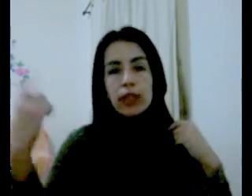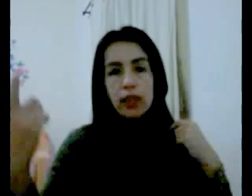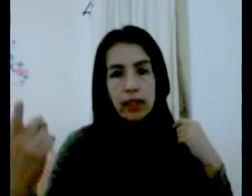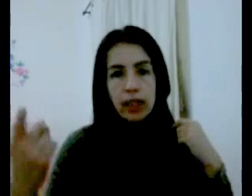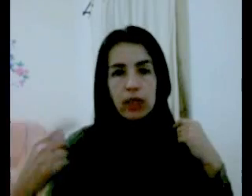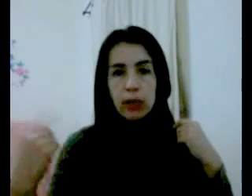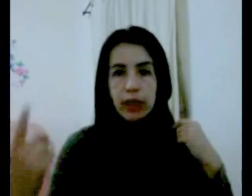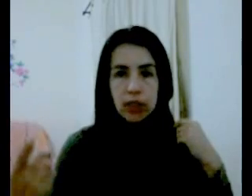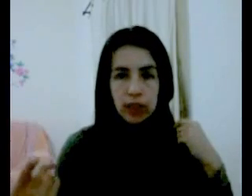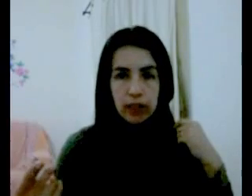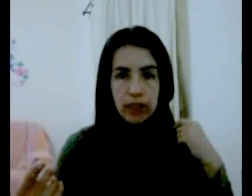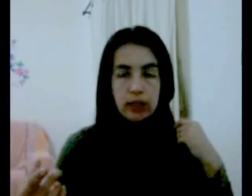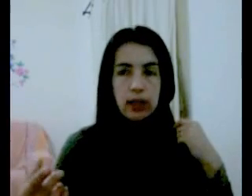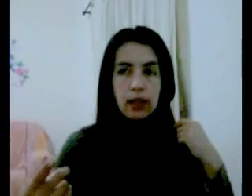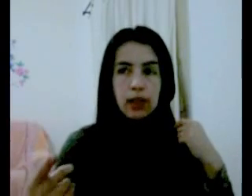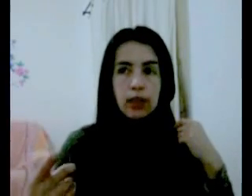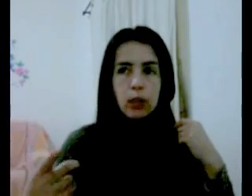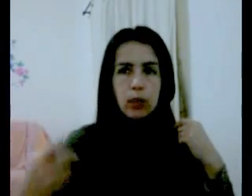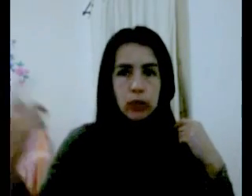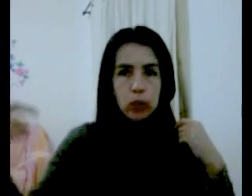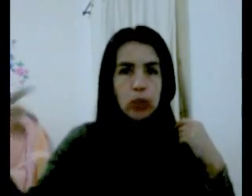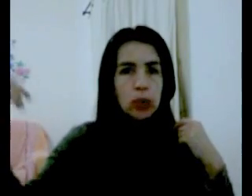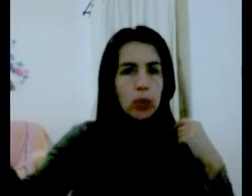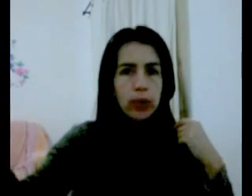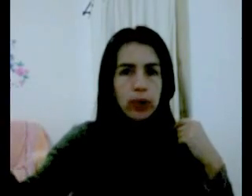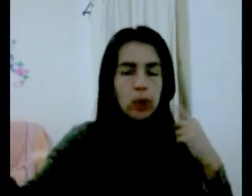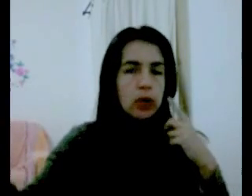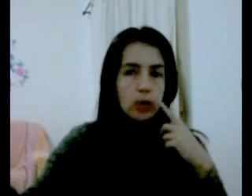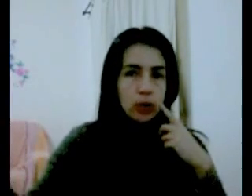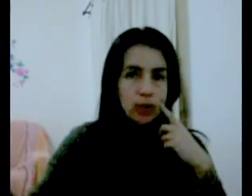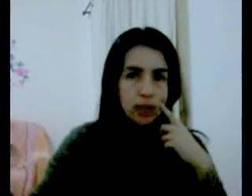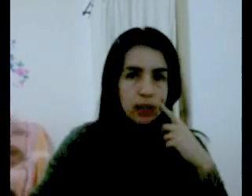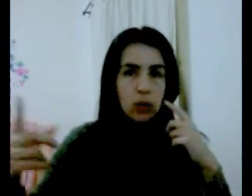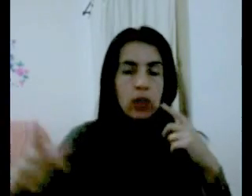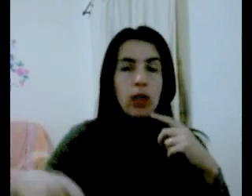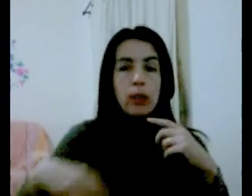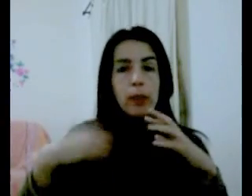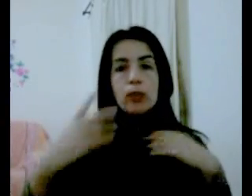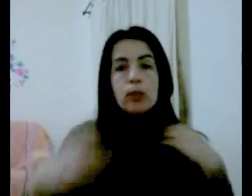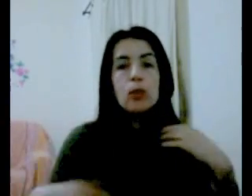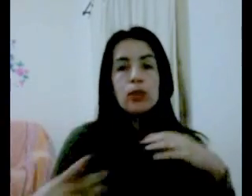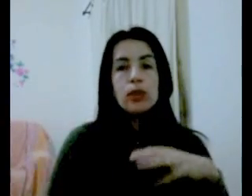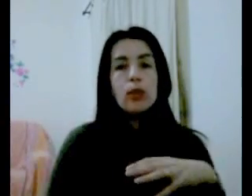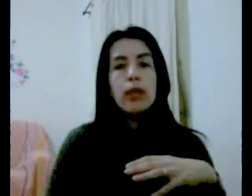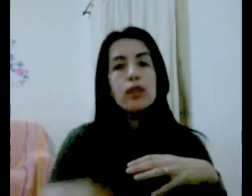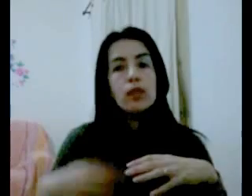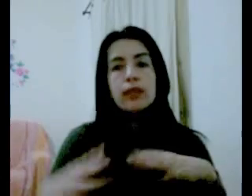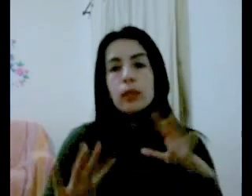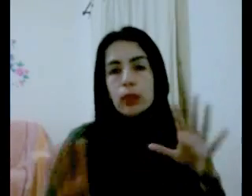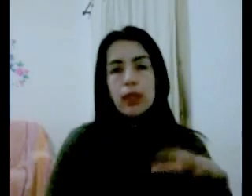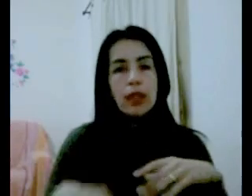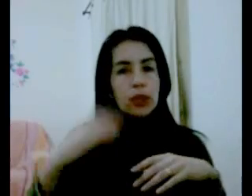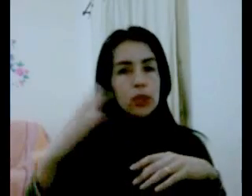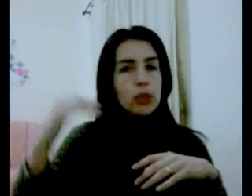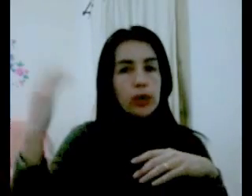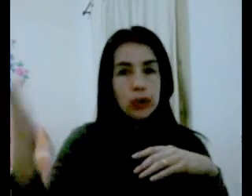que vem é que ela vai abrir a agenda para julho ou para agosto, não sei. Então, minha próxima consulta com ela só vai ser por aí, lá para julho